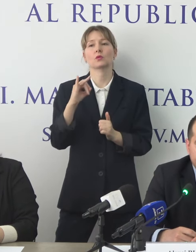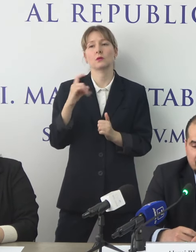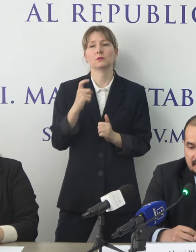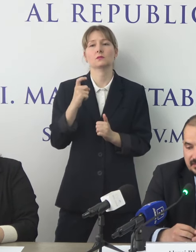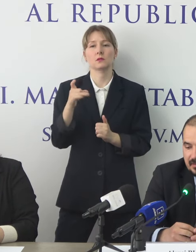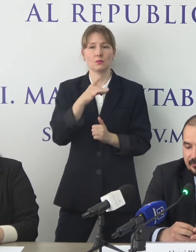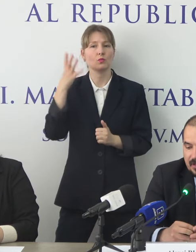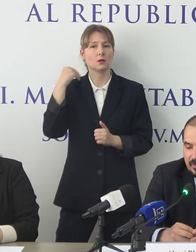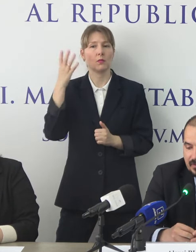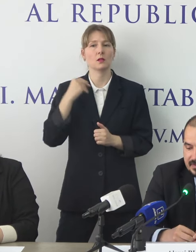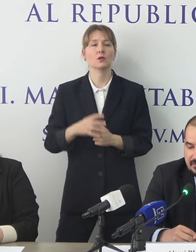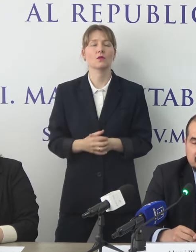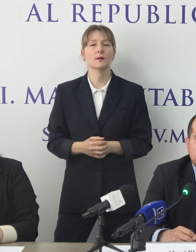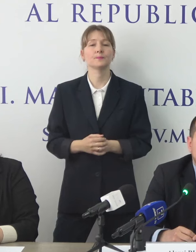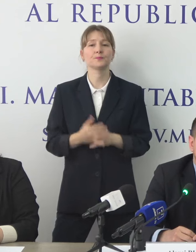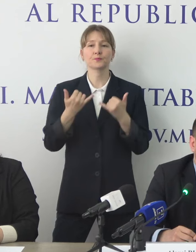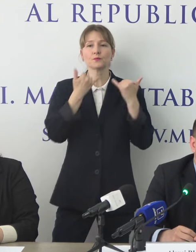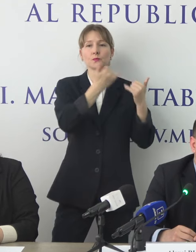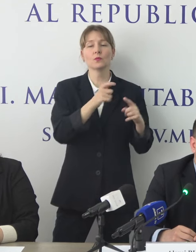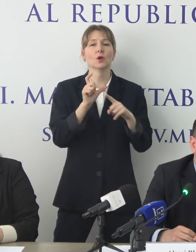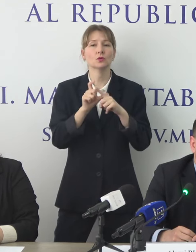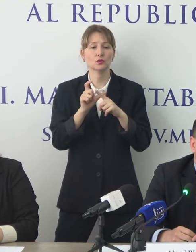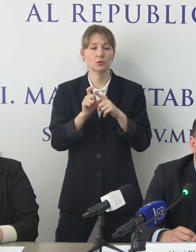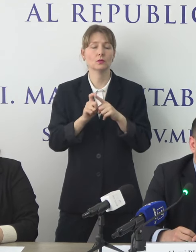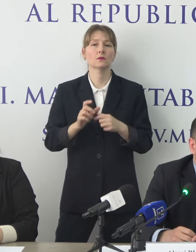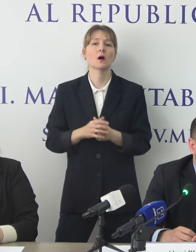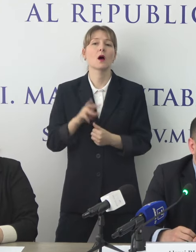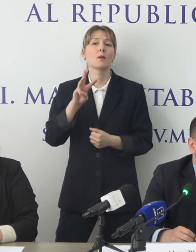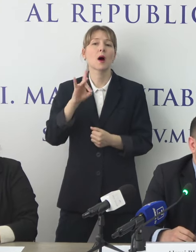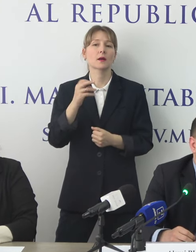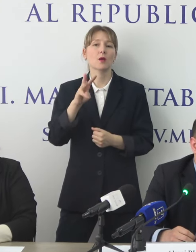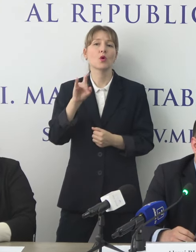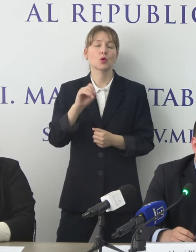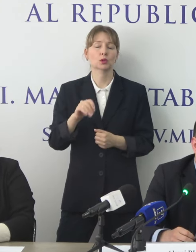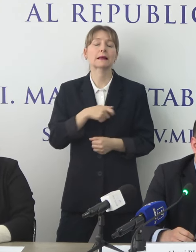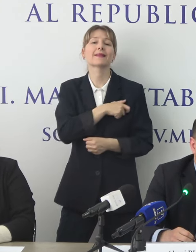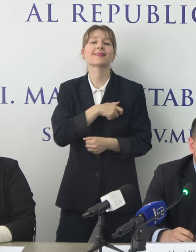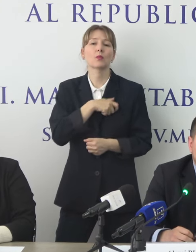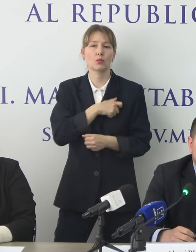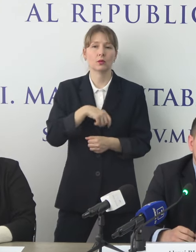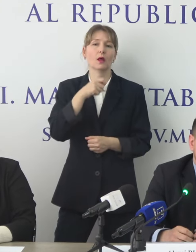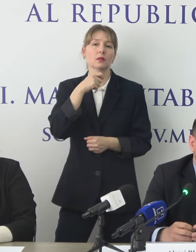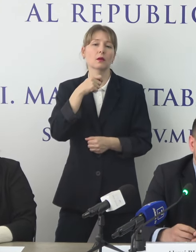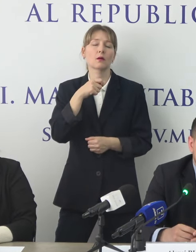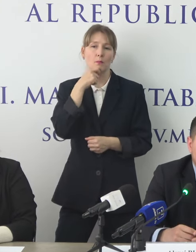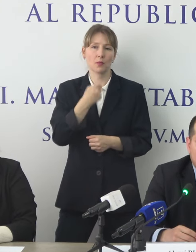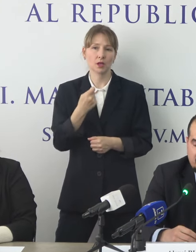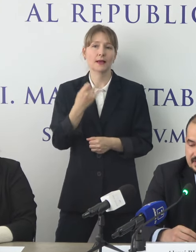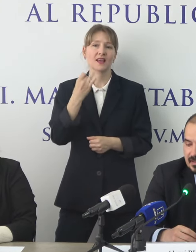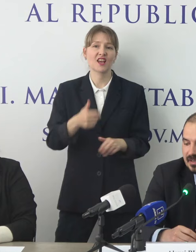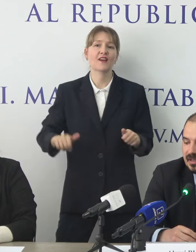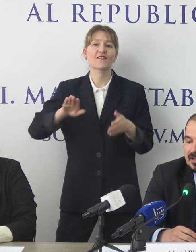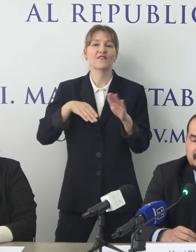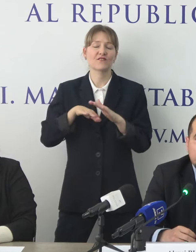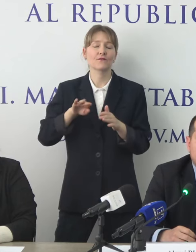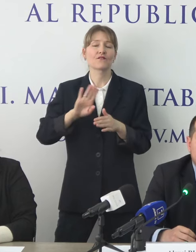noastră. Acum vreau să-i ofer cuvântul Marinei Morozova, deputată în Parlamentul Republicii Moldova și vicepreședinta